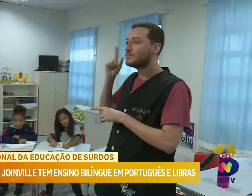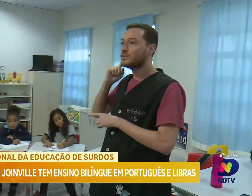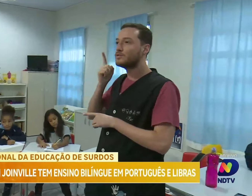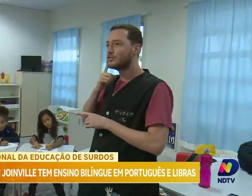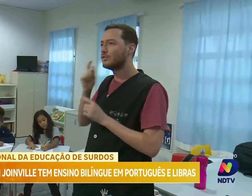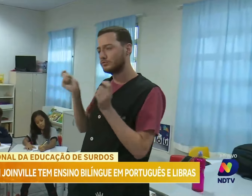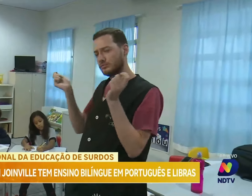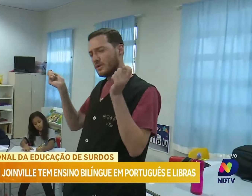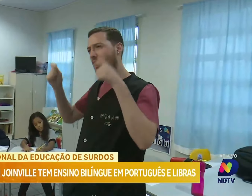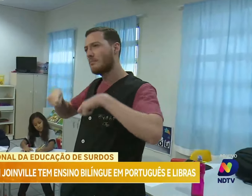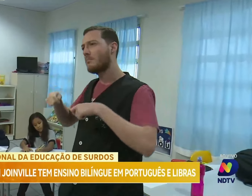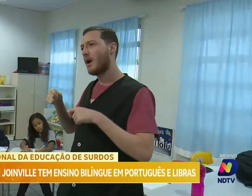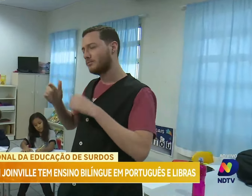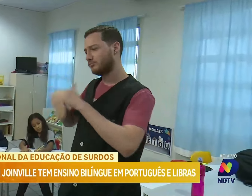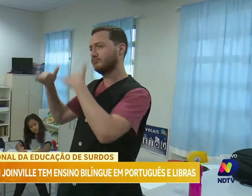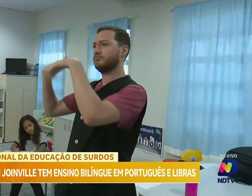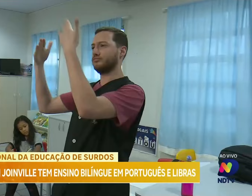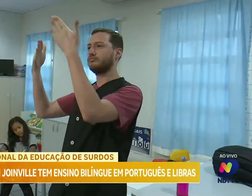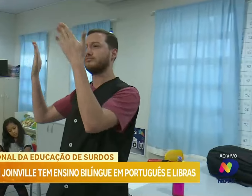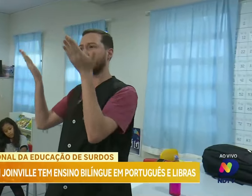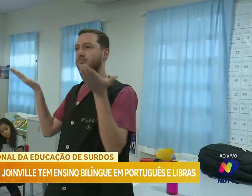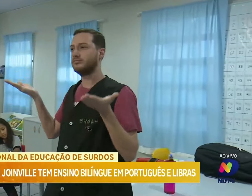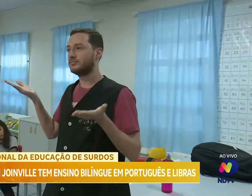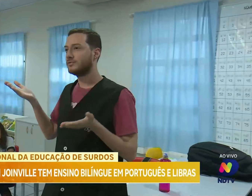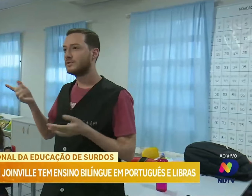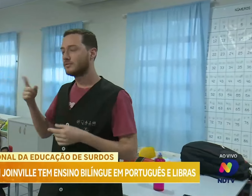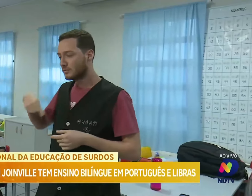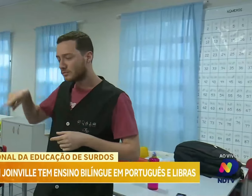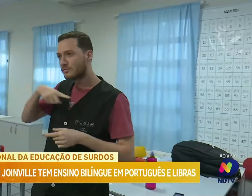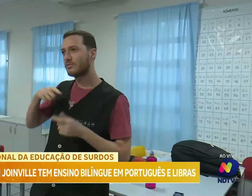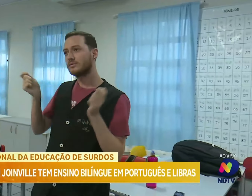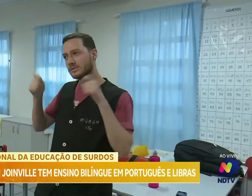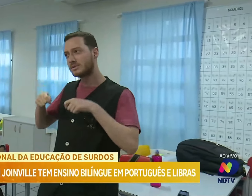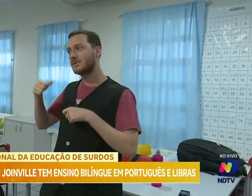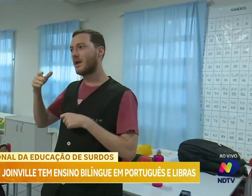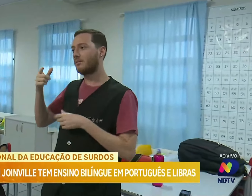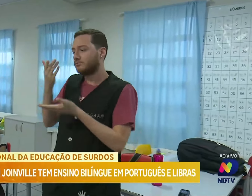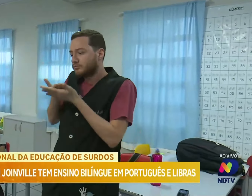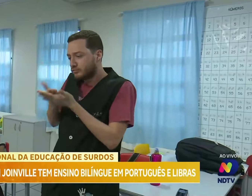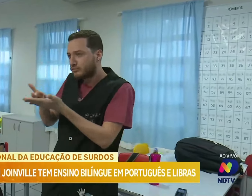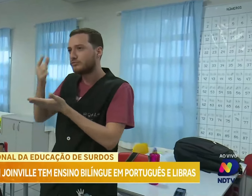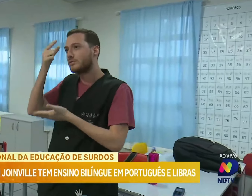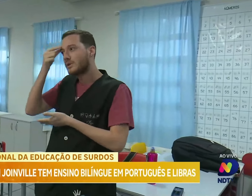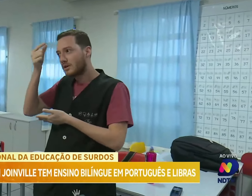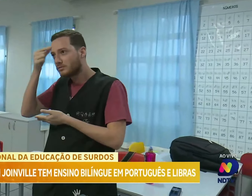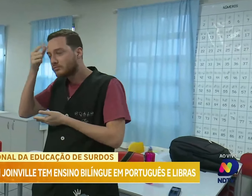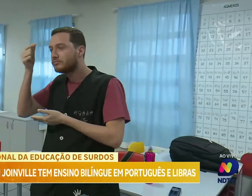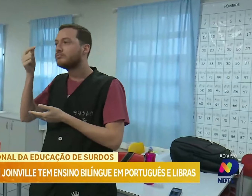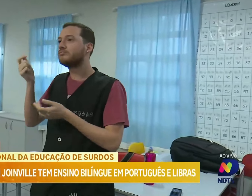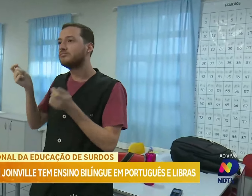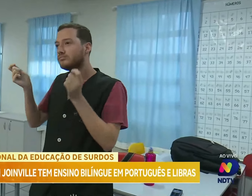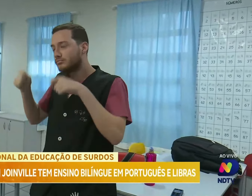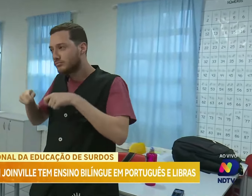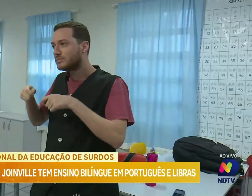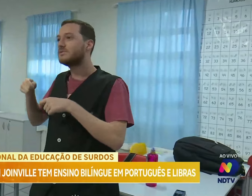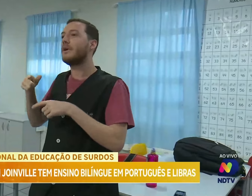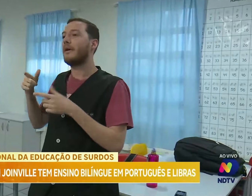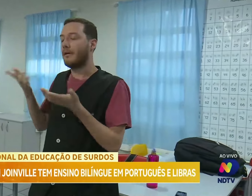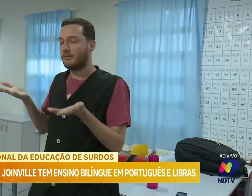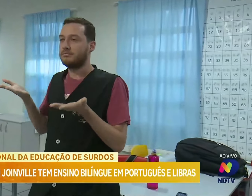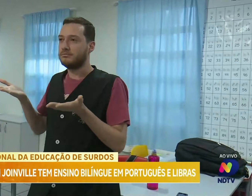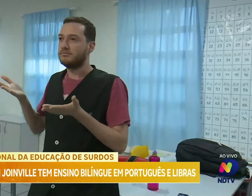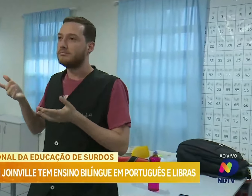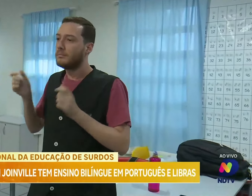aqui o surdo é capaz de evoluir. Nós podemos estudar, fazer uma